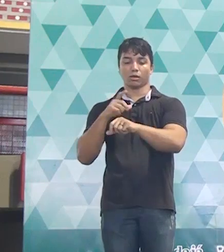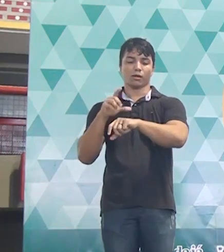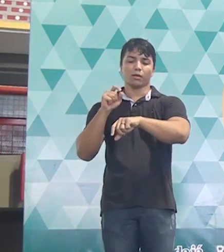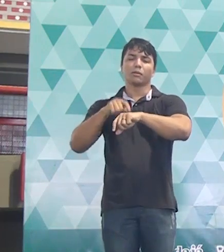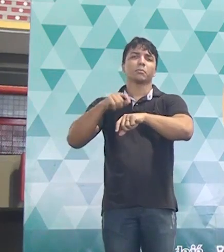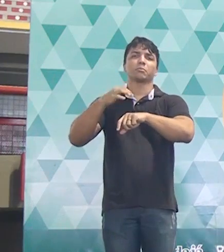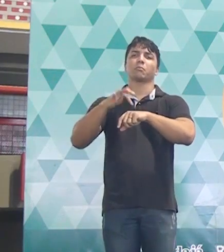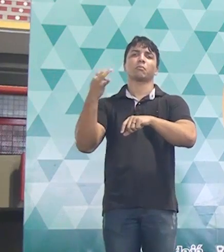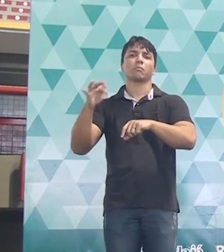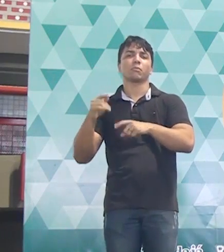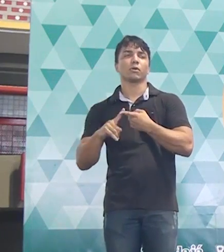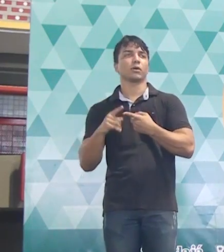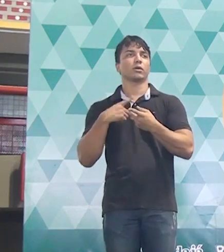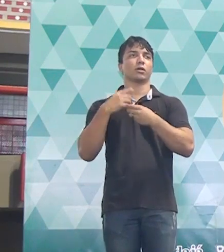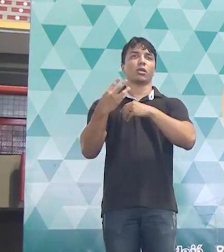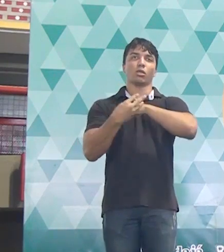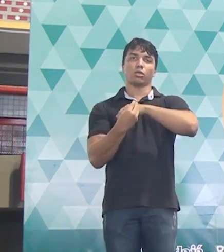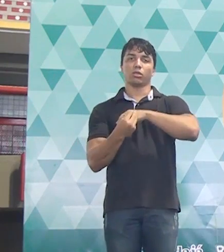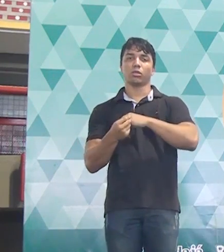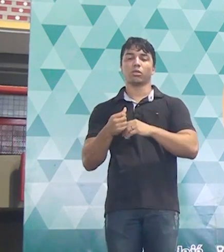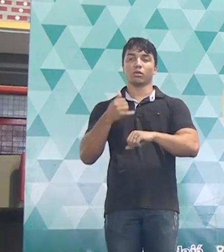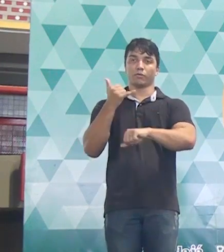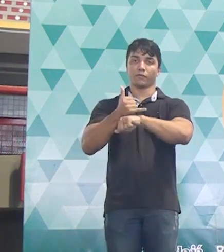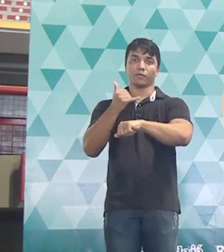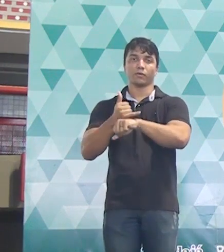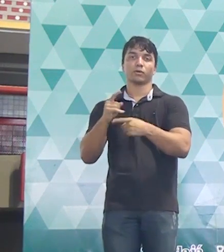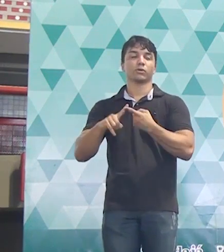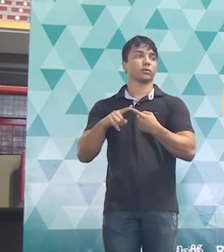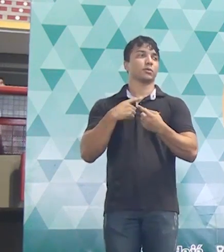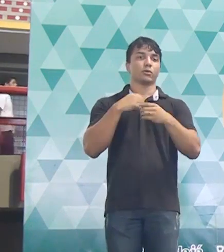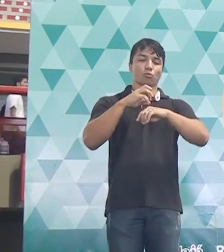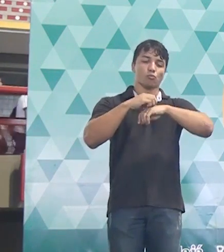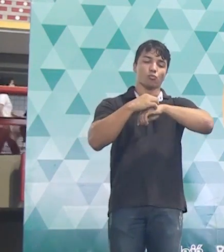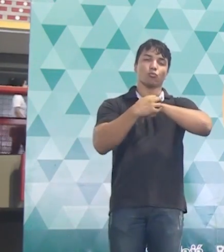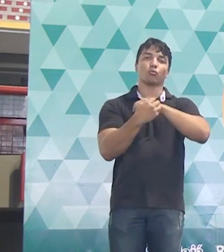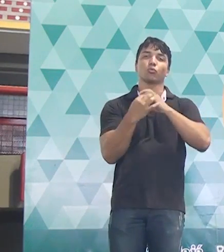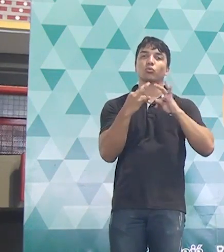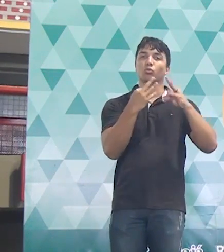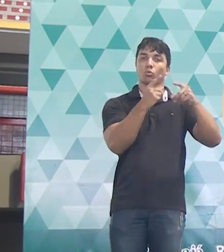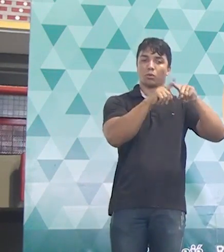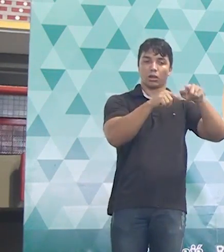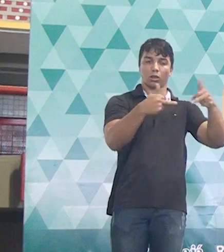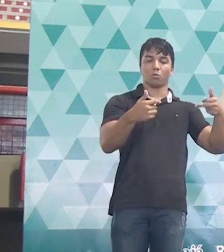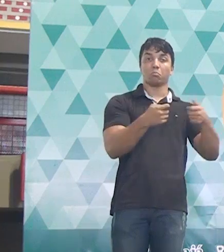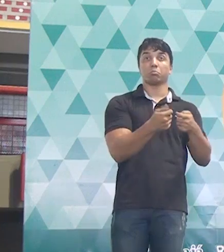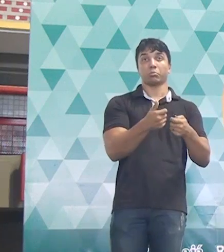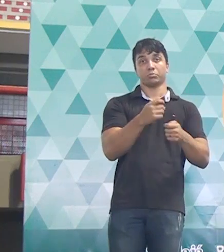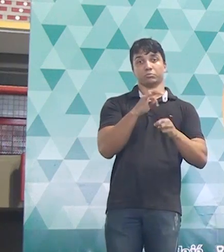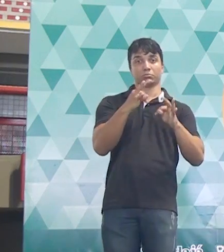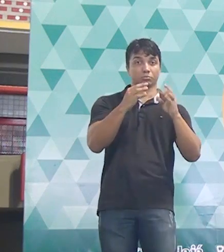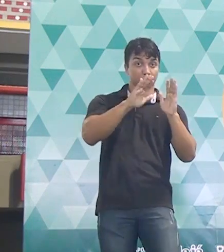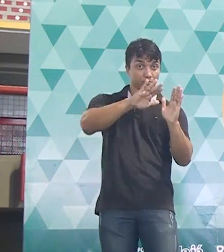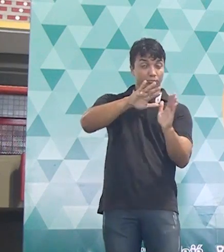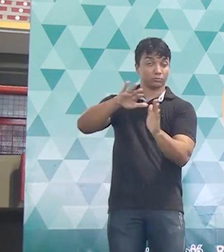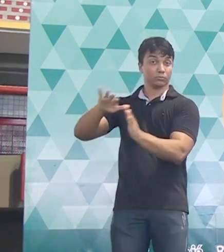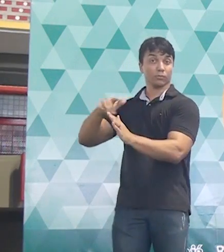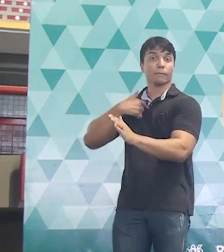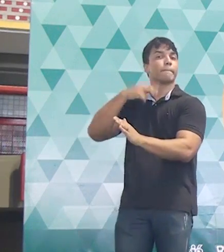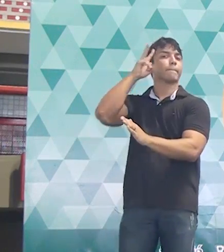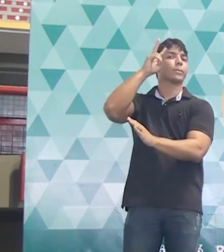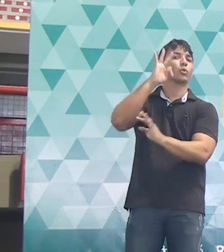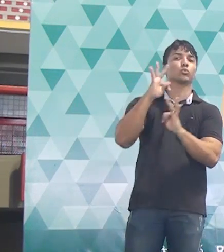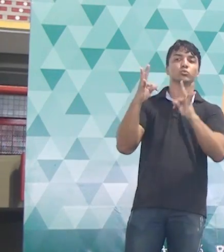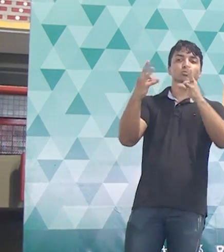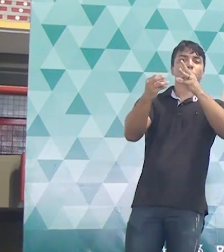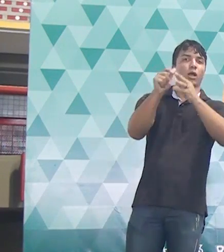na pele, desgasta metais, corrói quase todo tipo de material. Mas eu queria que vocês lembrassem que nem